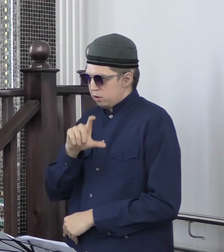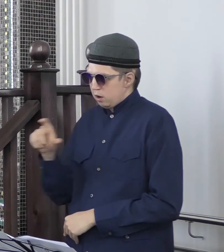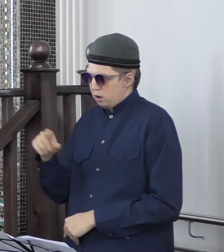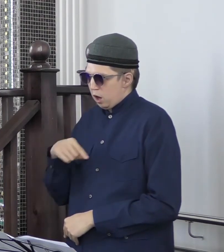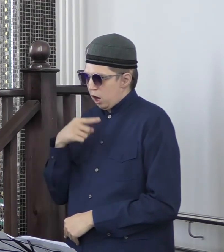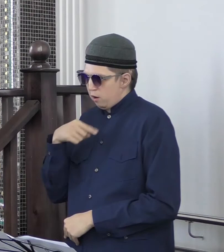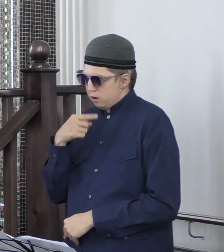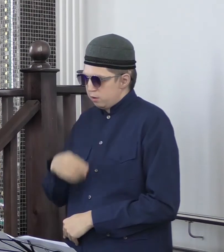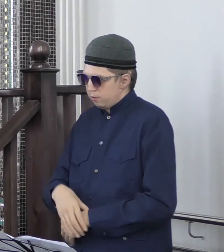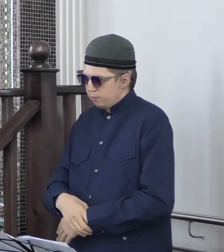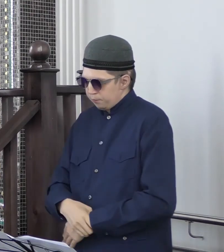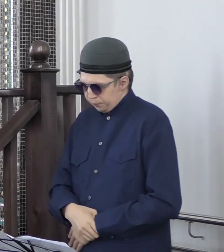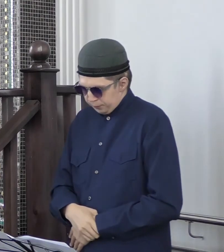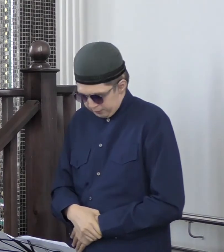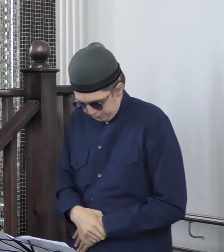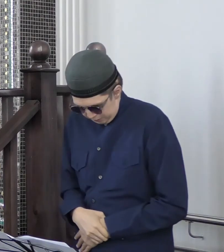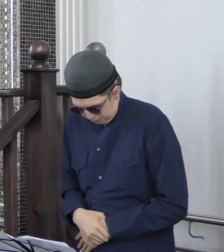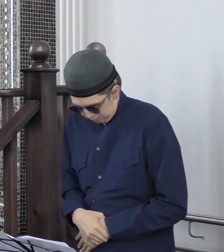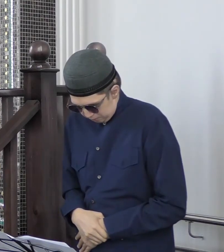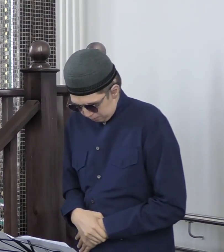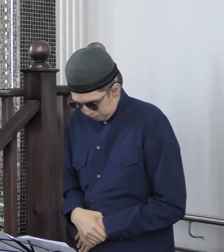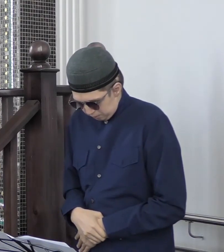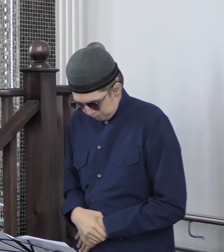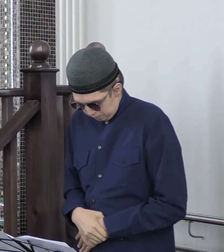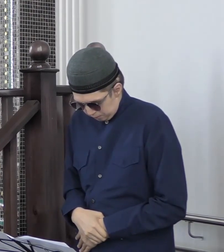лисайри джамаати аль-муслимин аль-хатирин аджмаин,